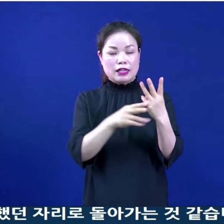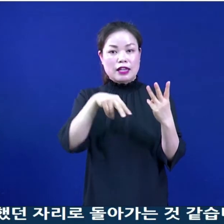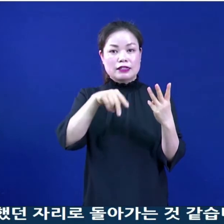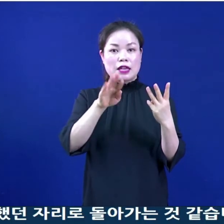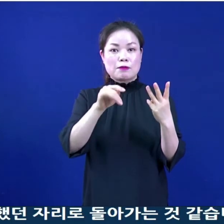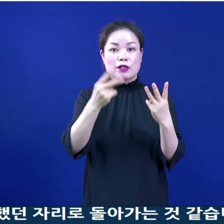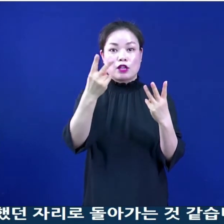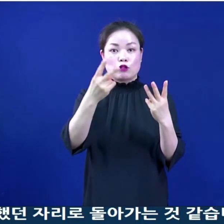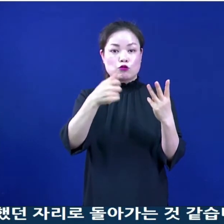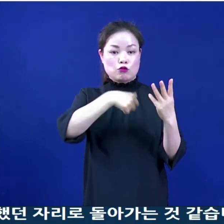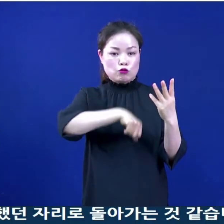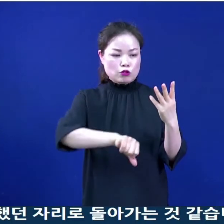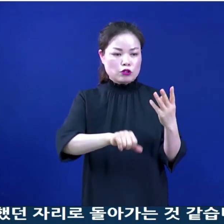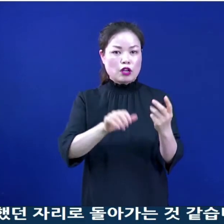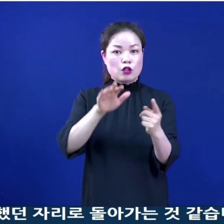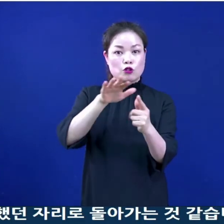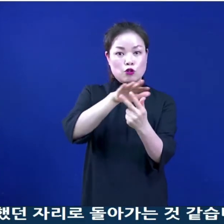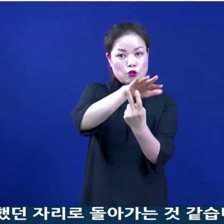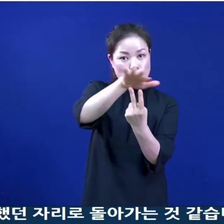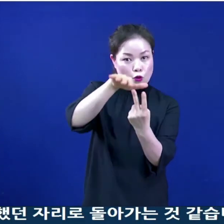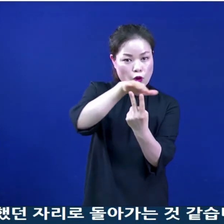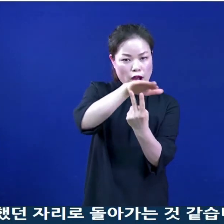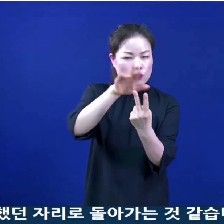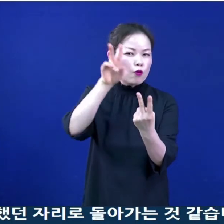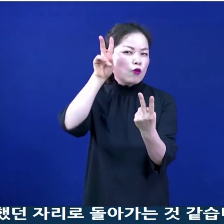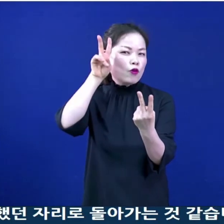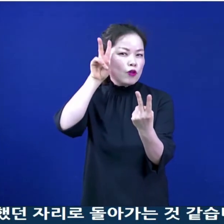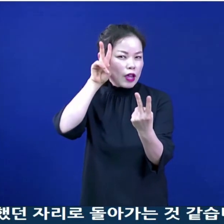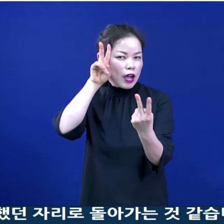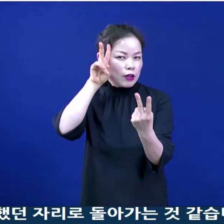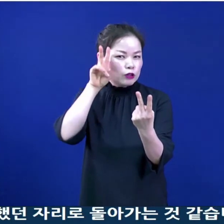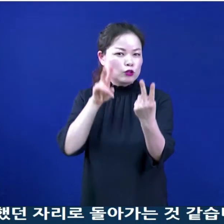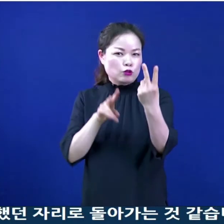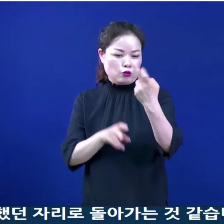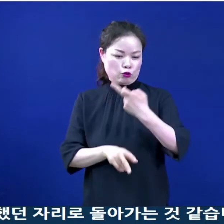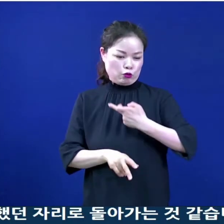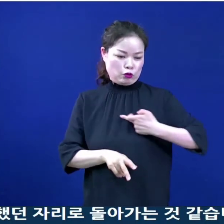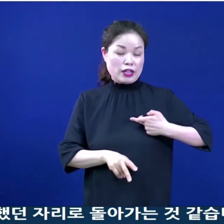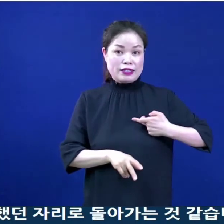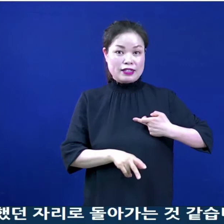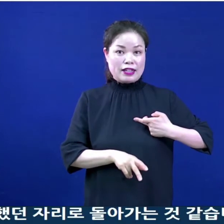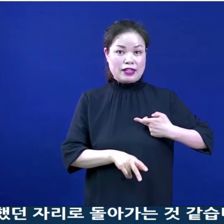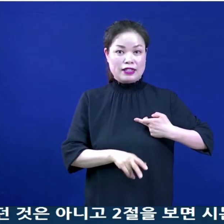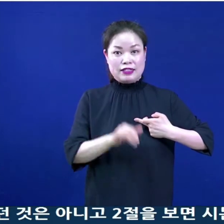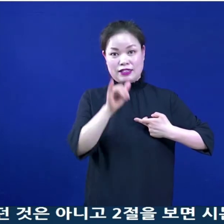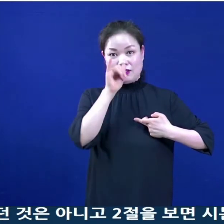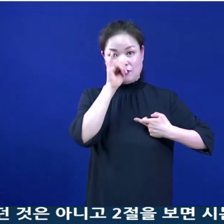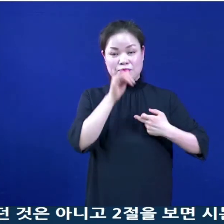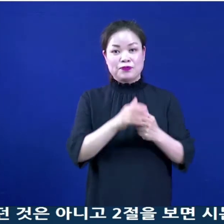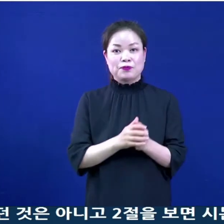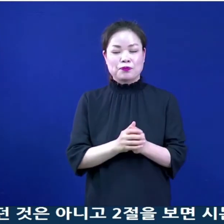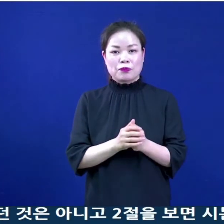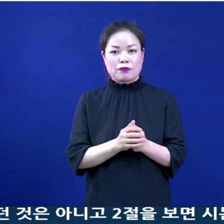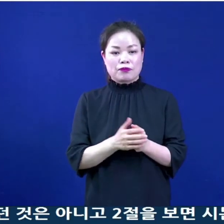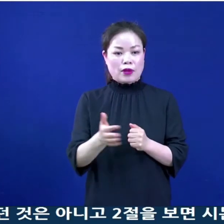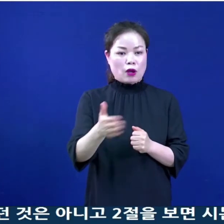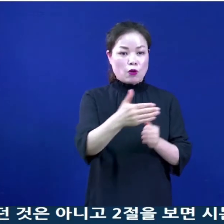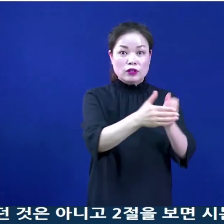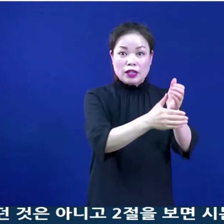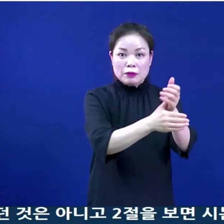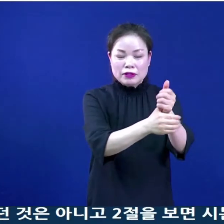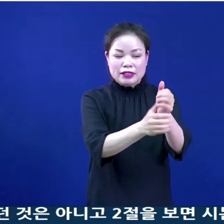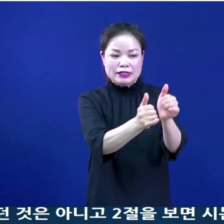누굴까요? 요한과 야고보, 그리고 다른 두 제자들이 있었다. 이렇게 고기잡이 하러